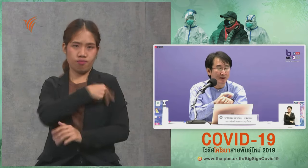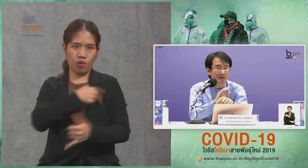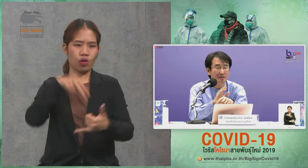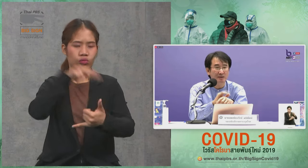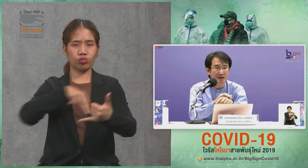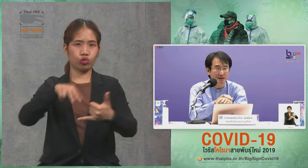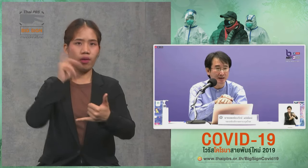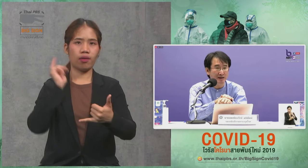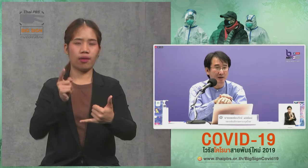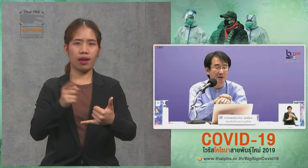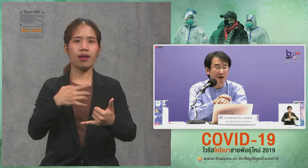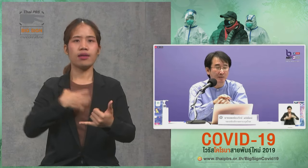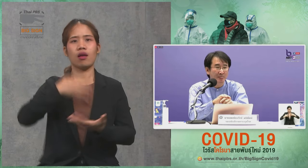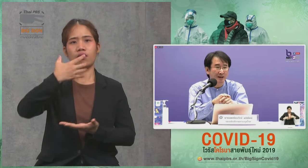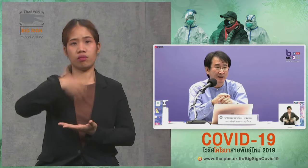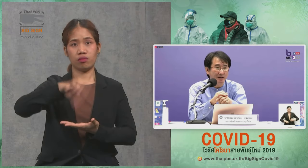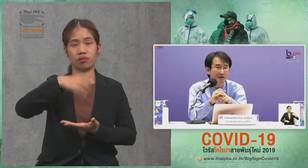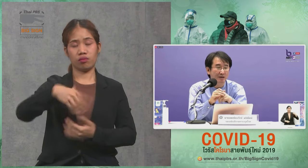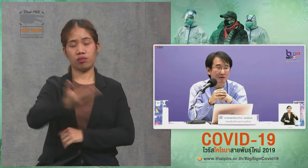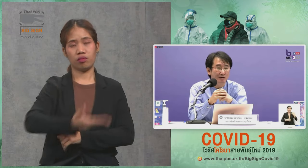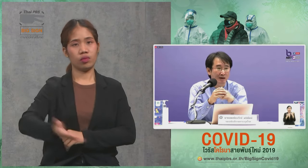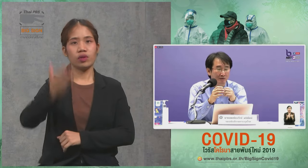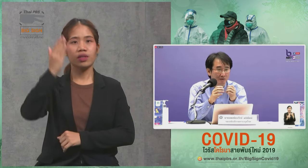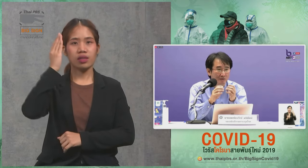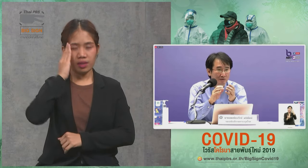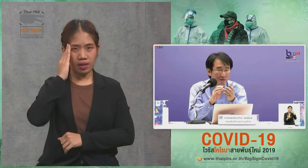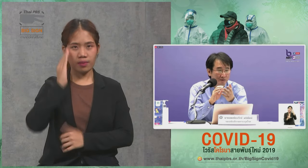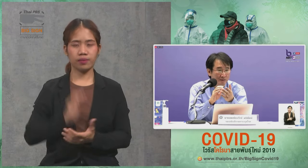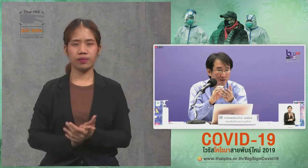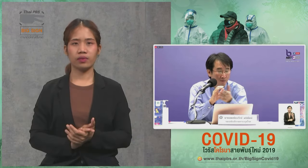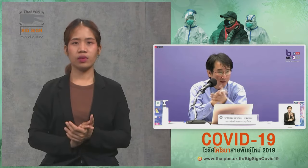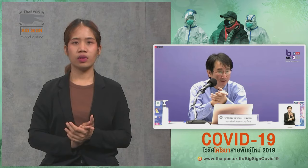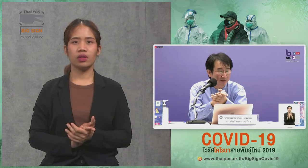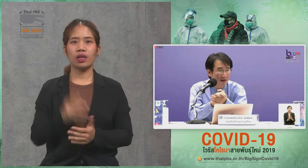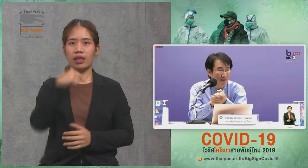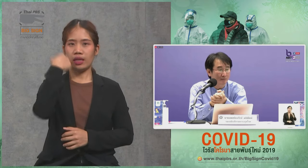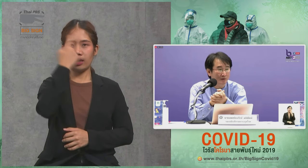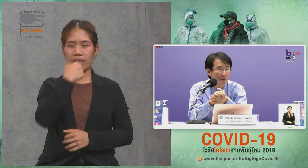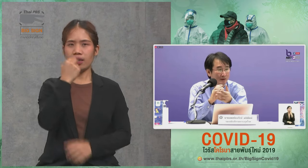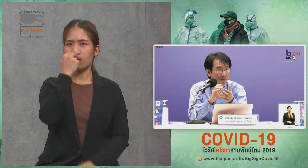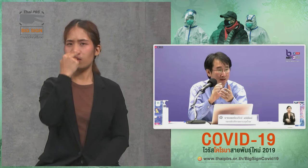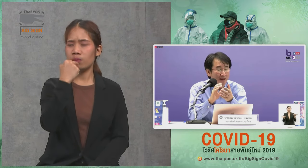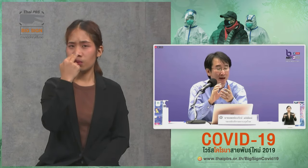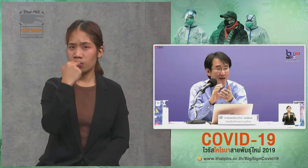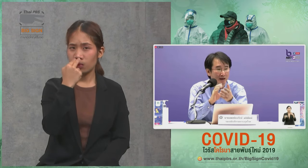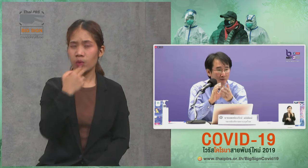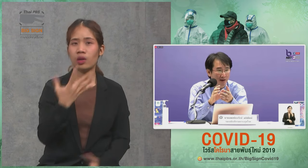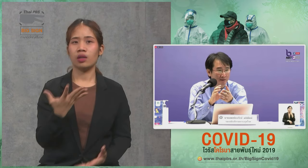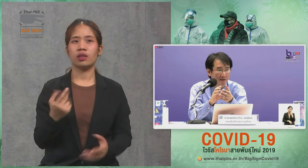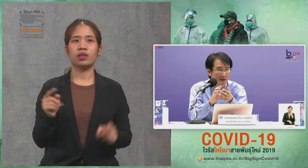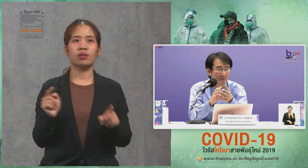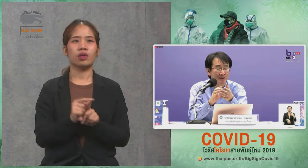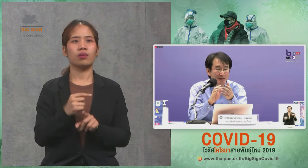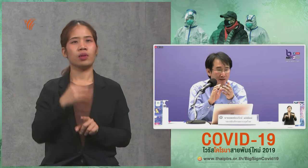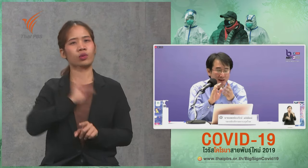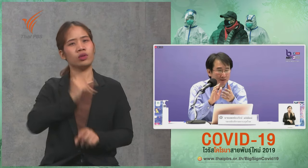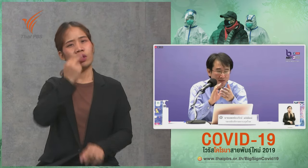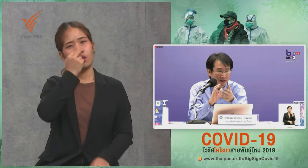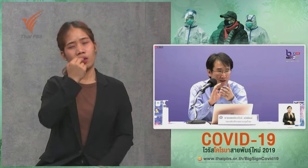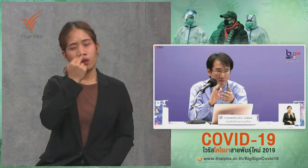ะครับเพราะฉะนั้นเนี่ยอยากจะเรียนนะครับว่าในเรื่องของคนที่เป็นหวัดนะครับคนที่เป็นมีแค่อาการหวัดนะ